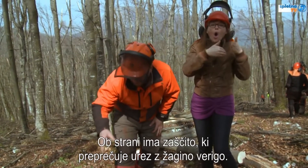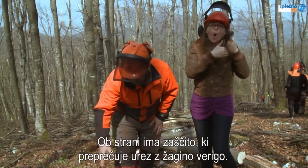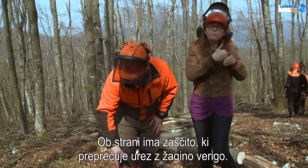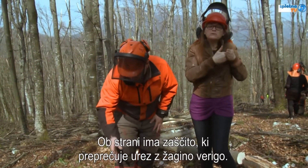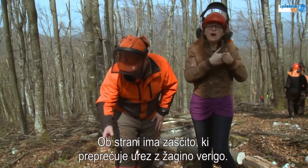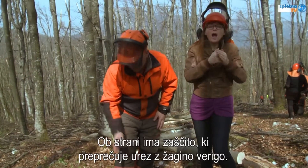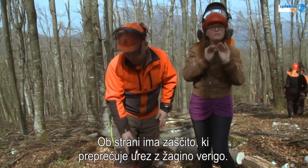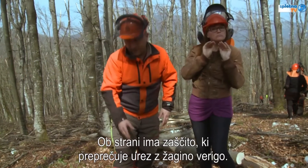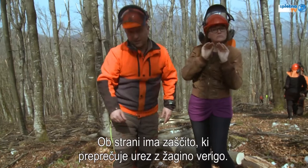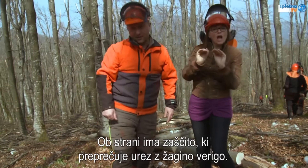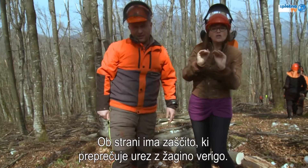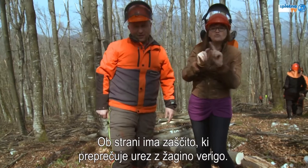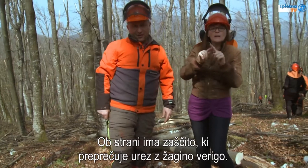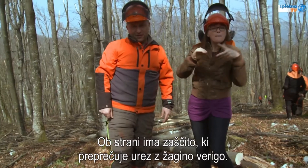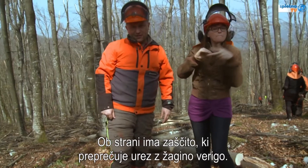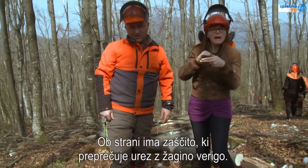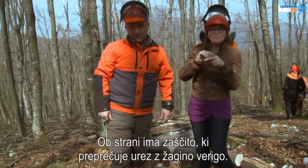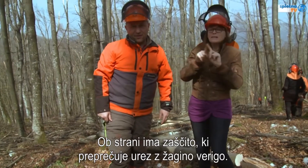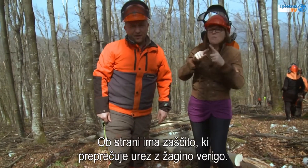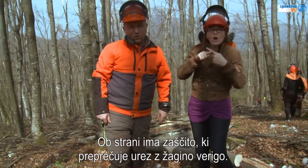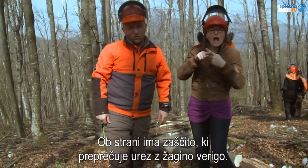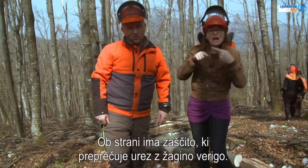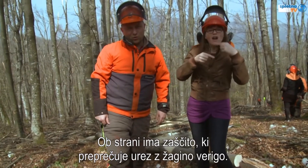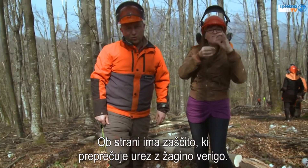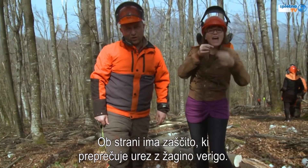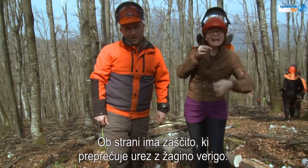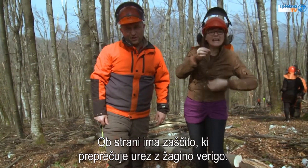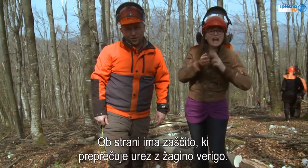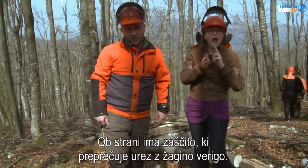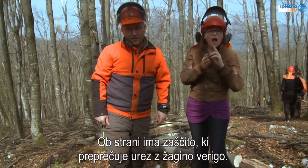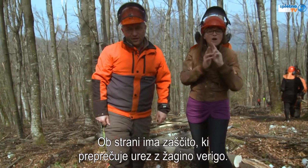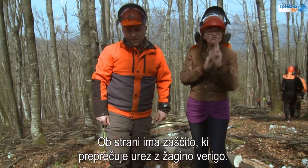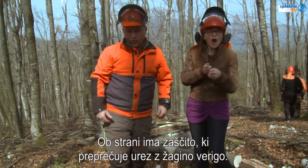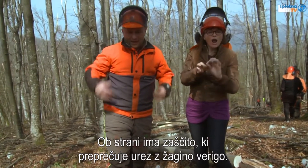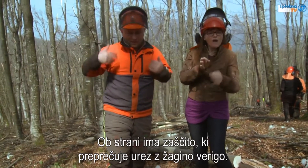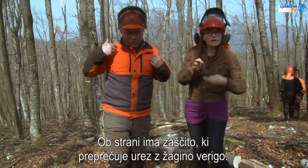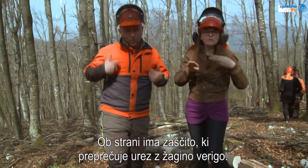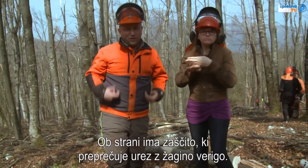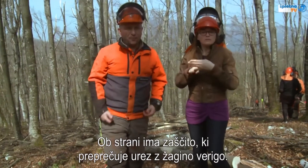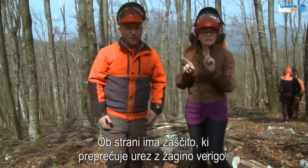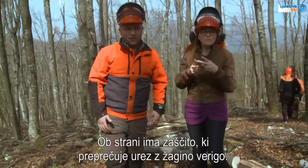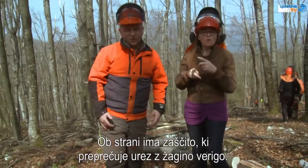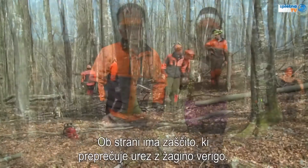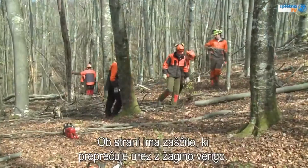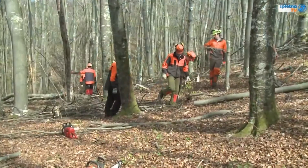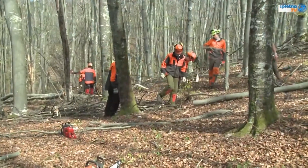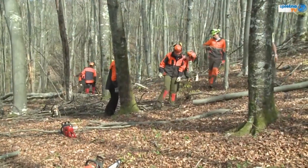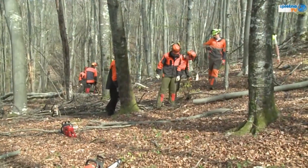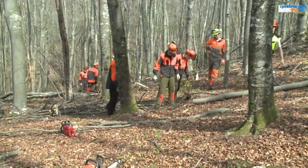da preprečuje urez z verigo motorne žage.